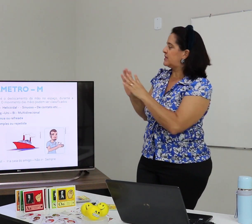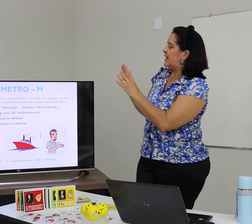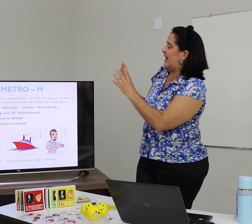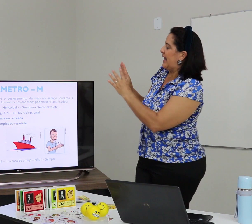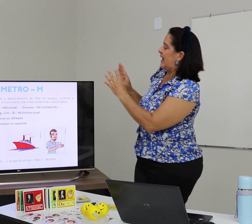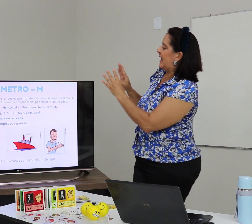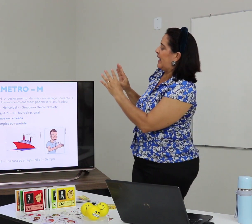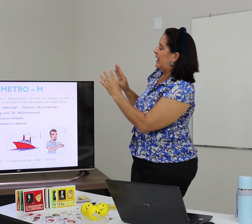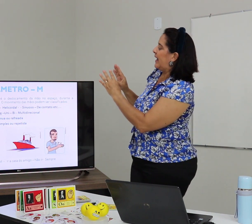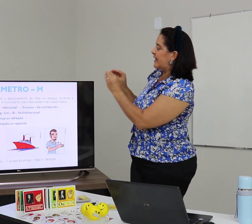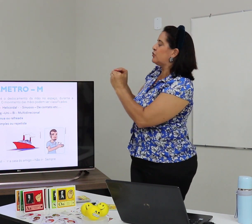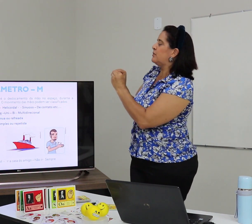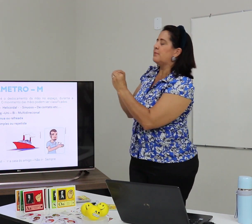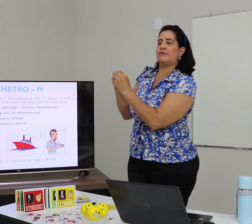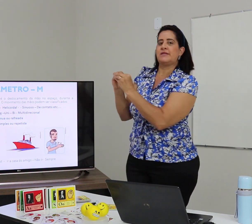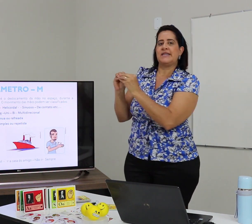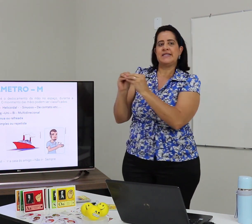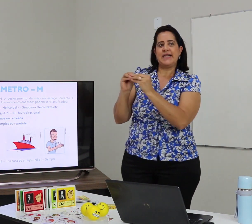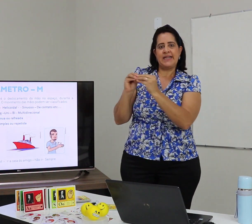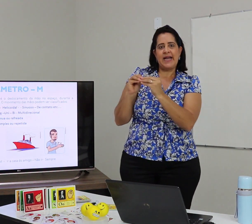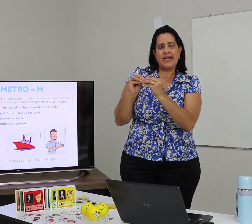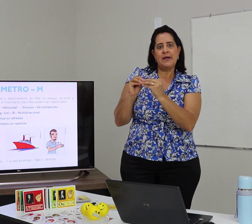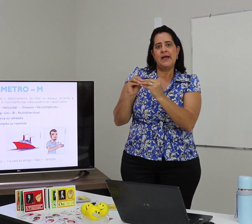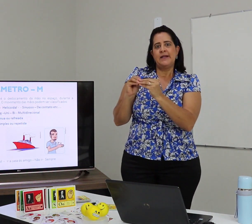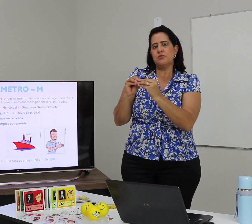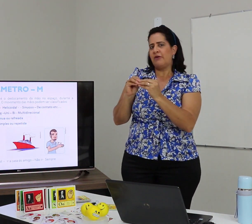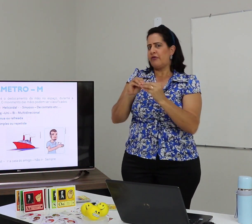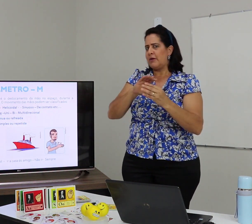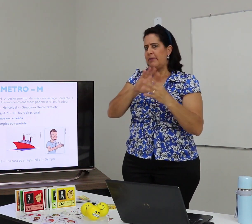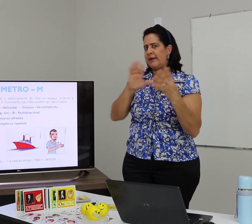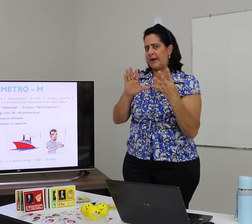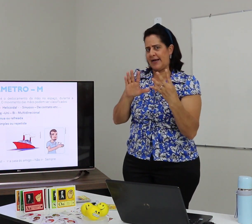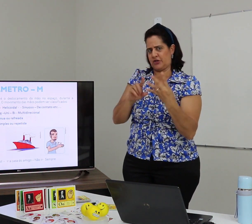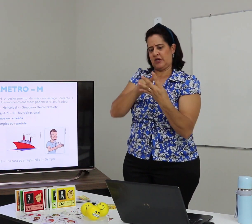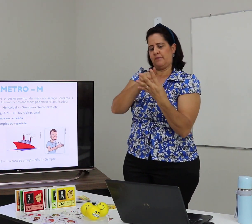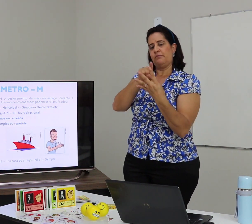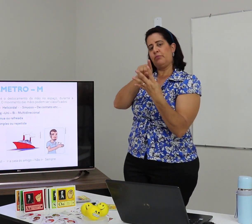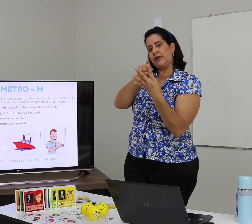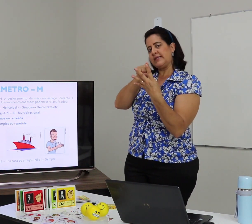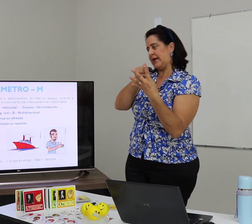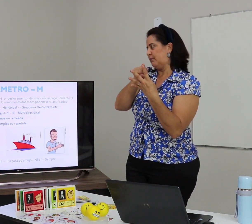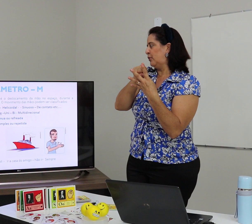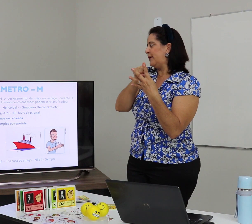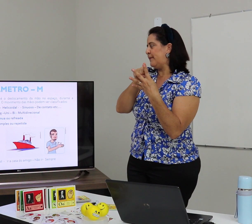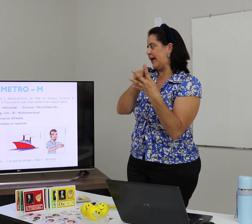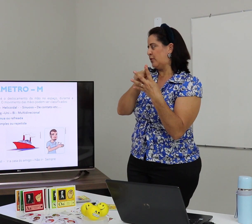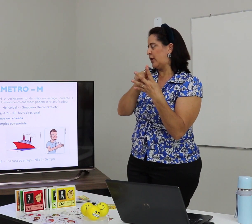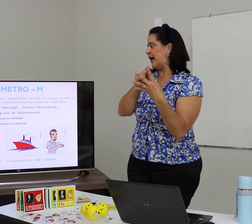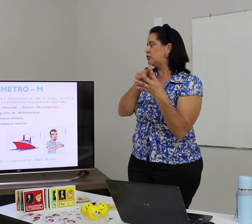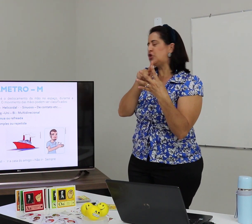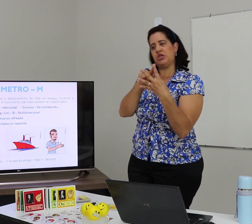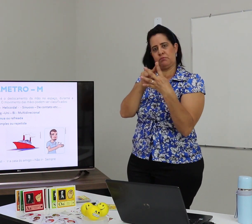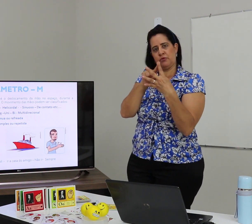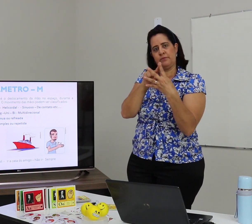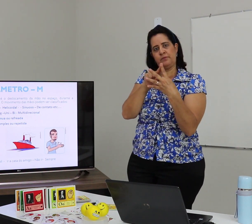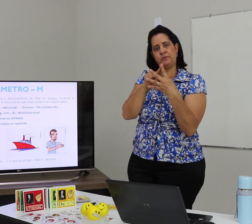vamos resumir para vocês entenderem de uma forma bem prática. Por exemplo, o primeiro, que é o tipo.